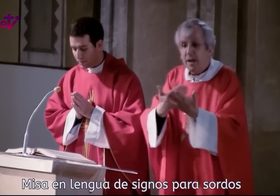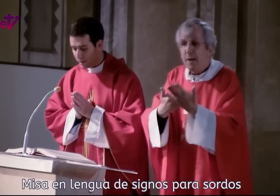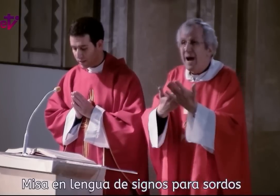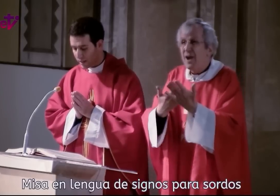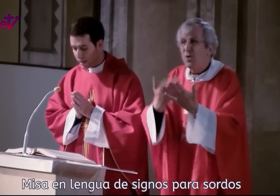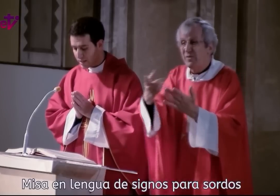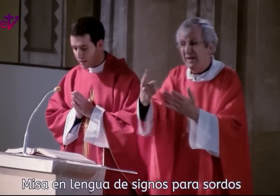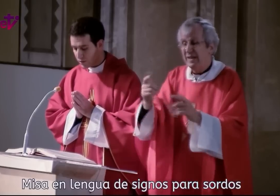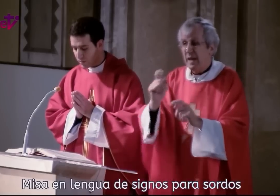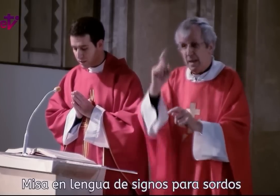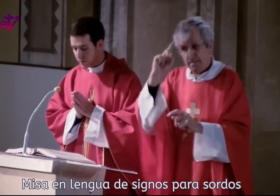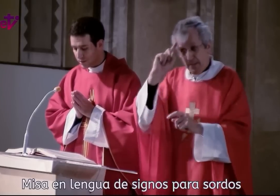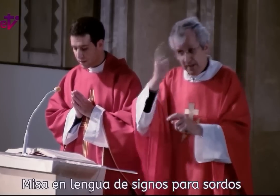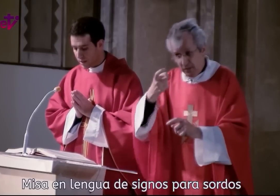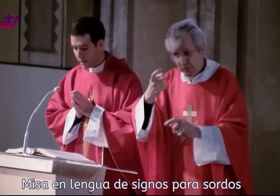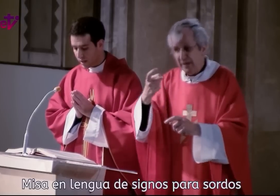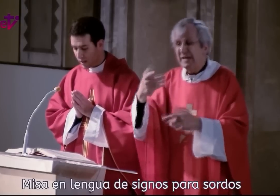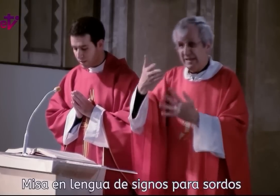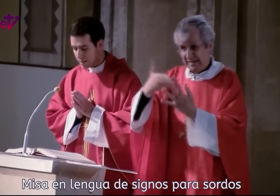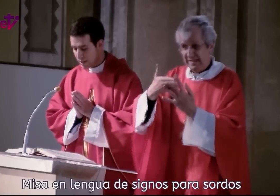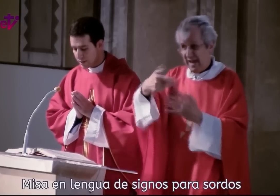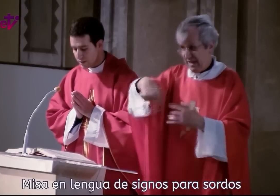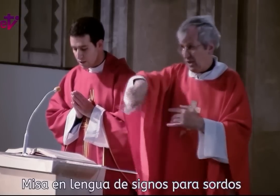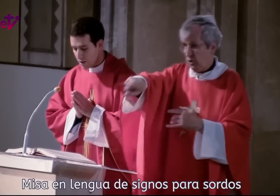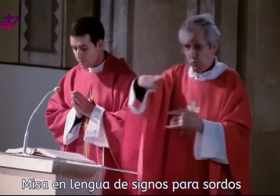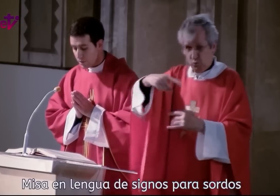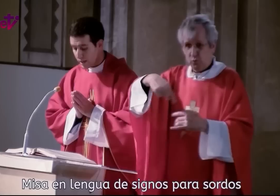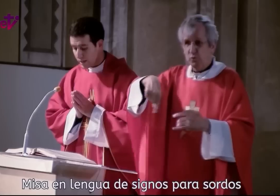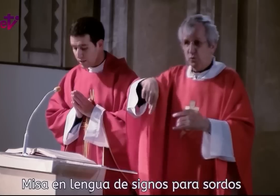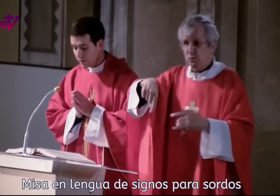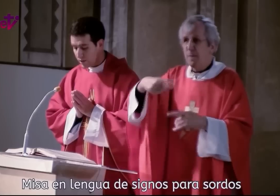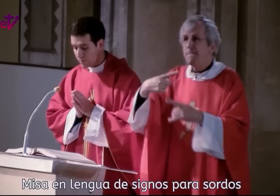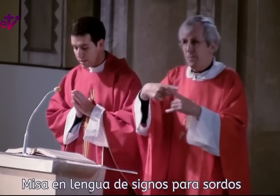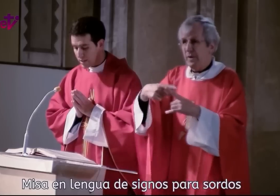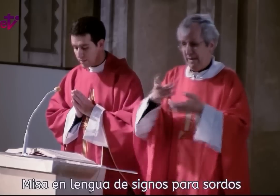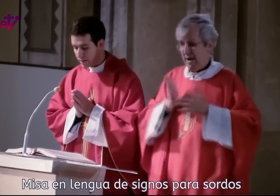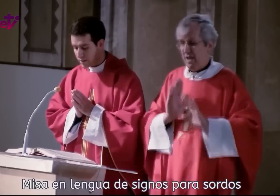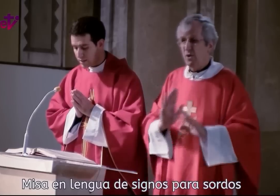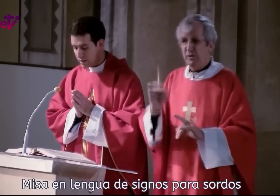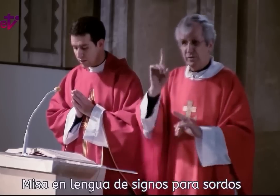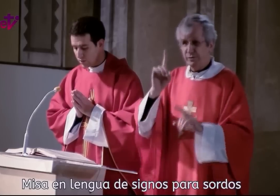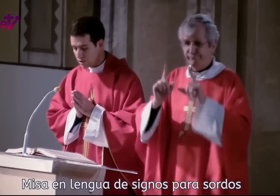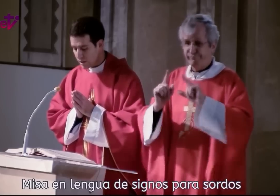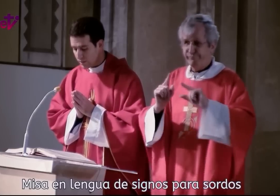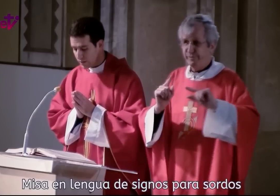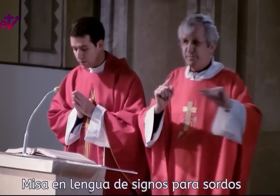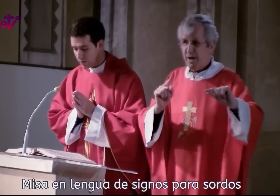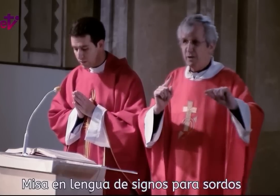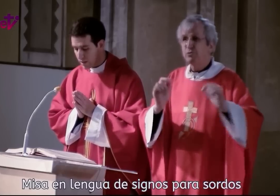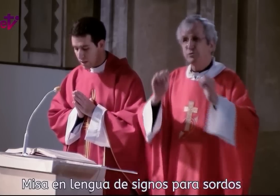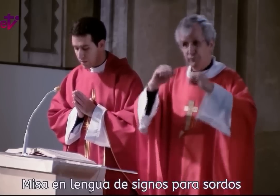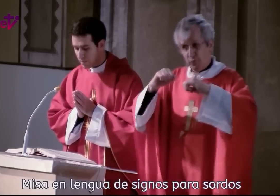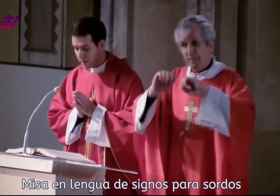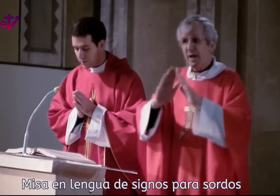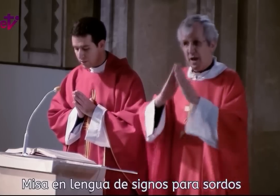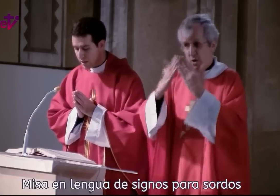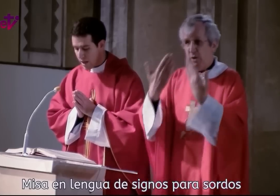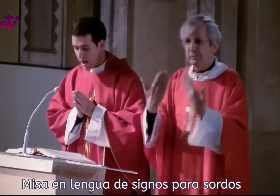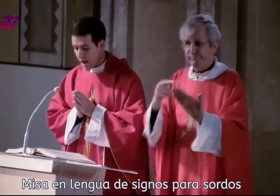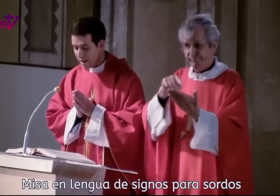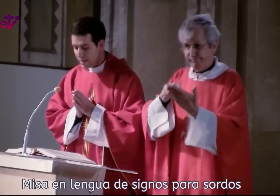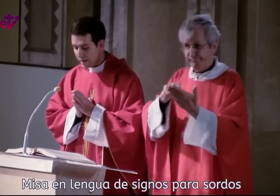del que me entrega está conmigo en la mesa, porque el Hijo del Hombre se va, según lo establecido,